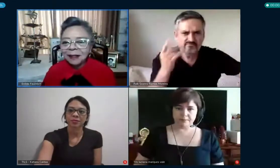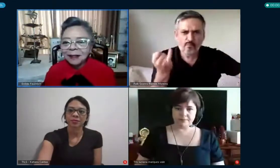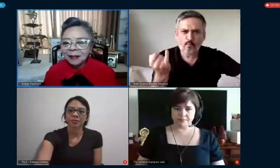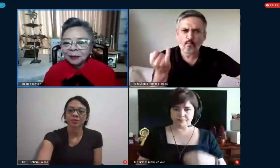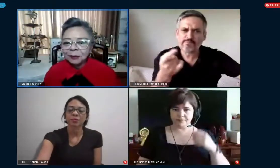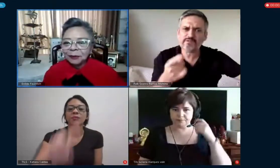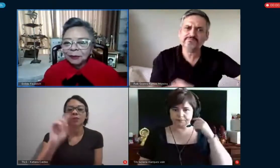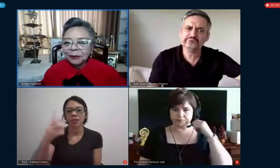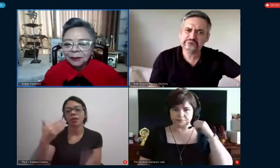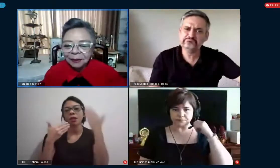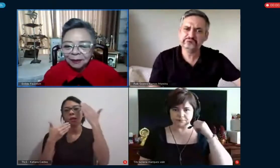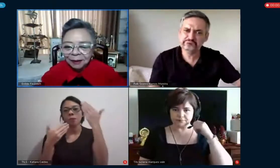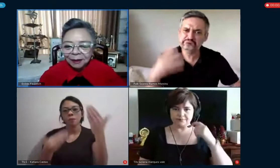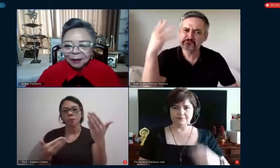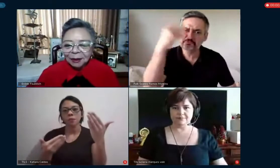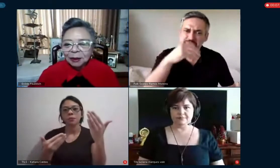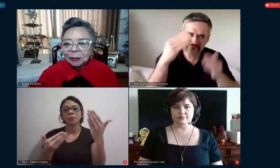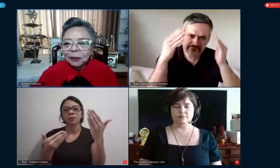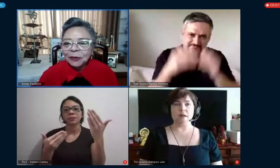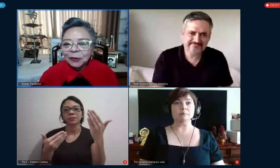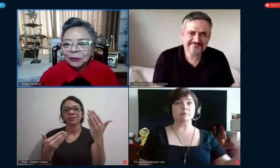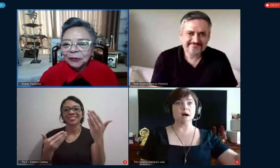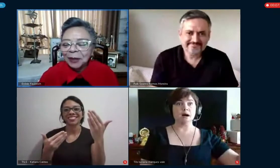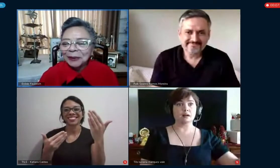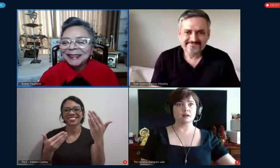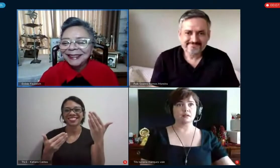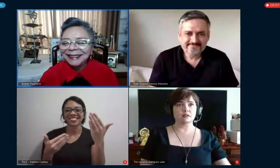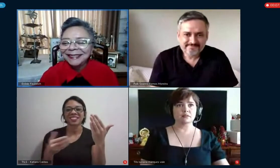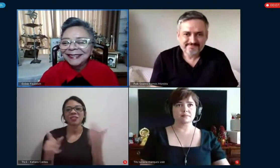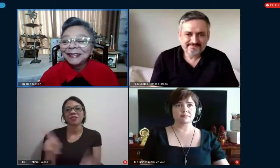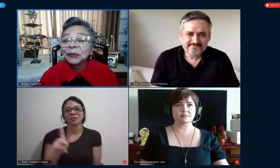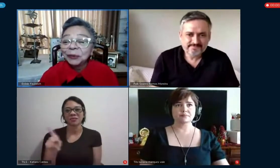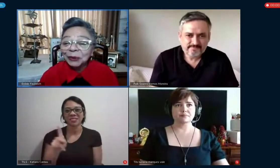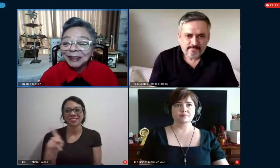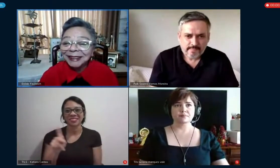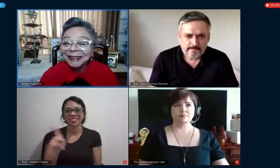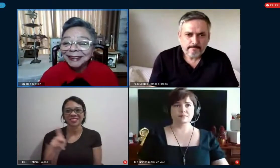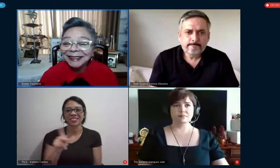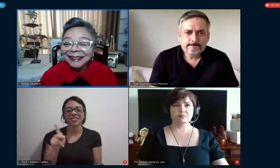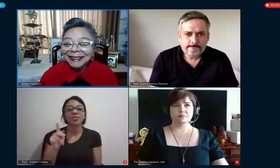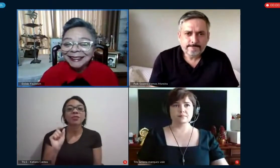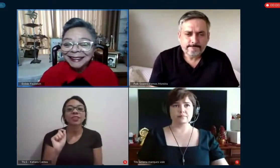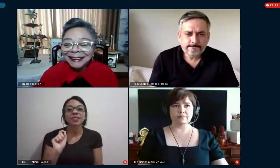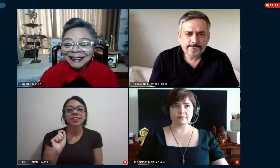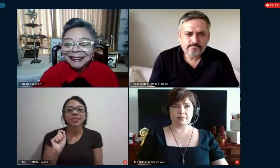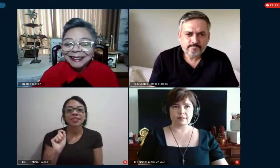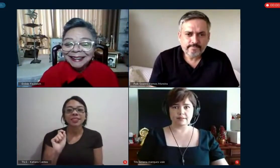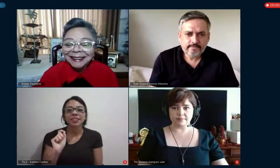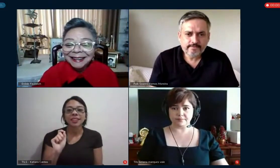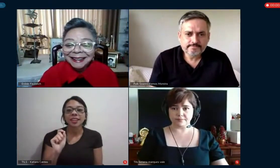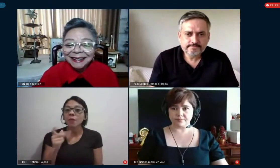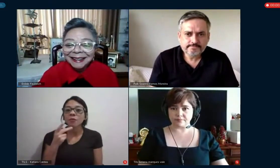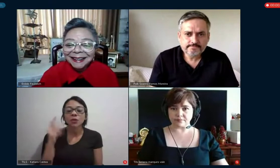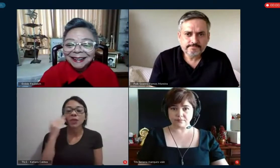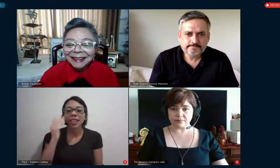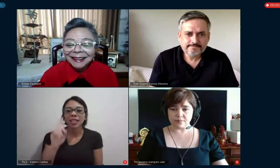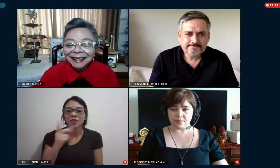A apresentação do professor Falck, que foi?